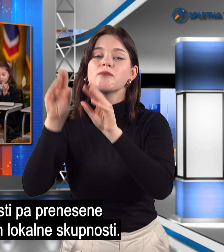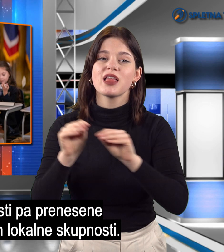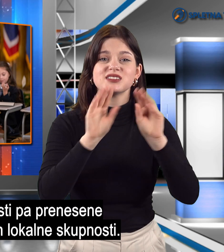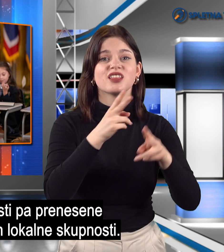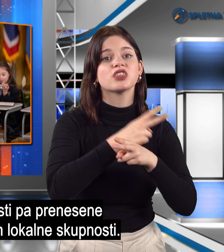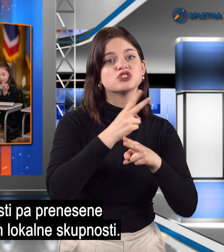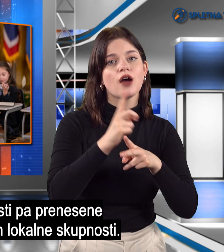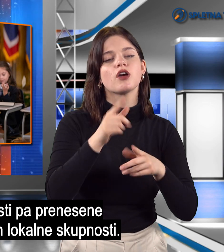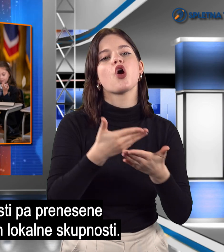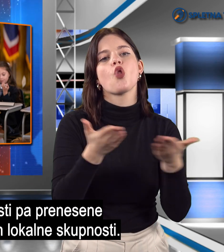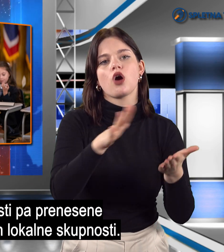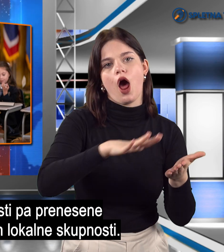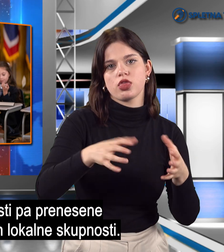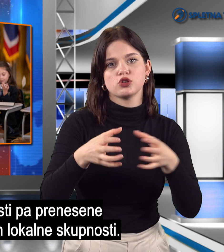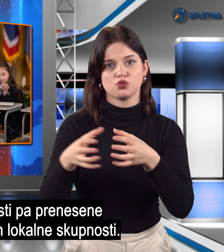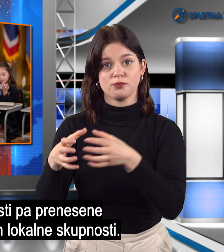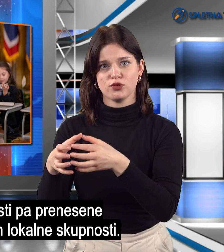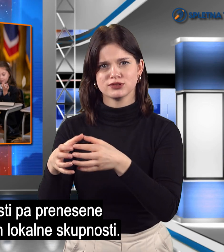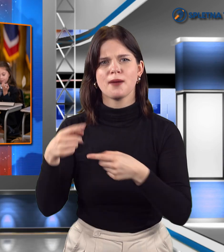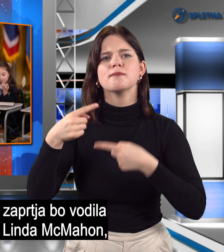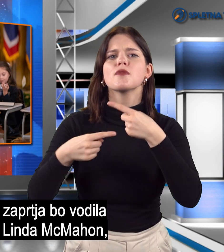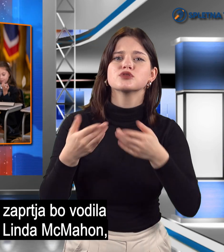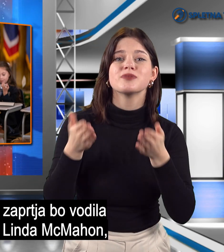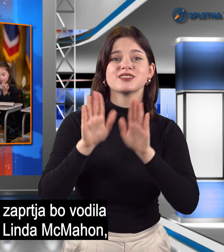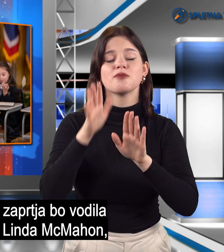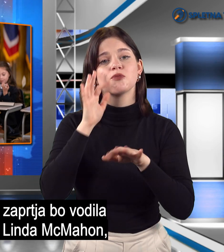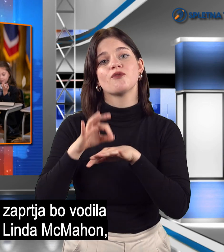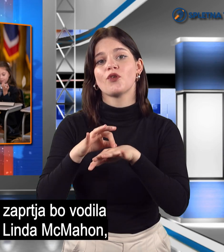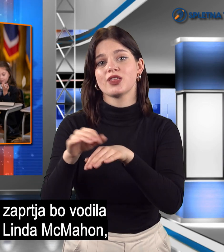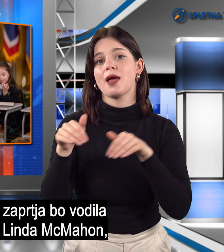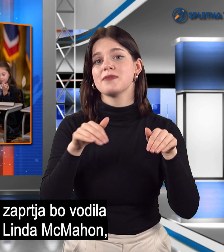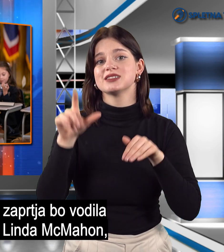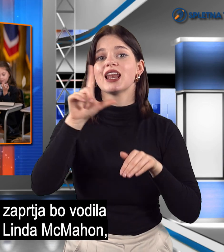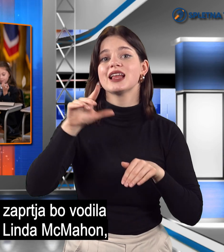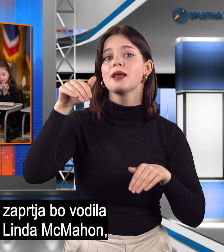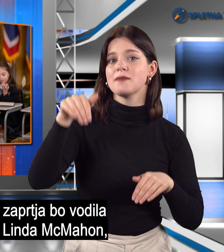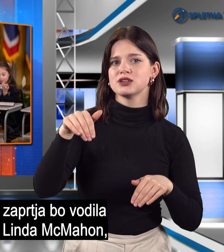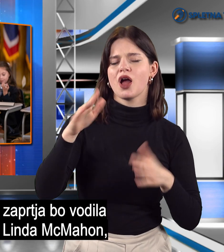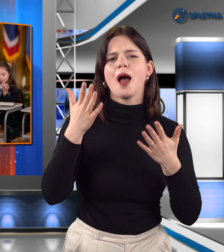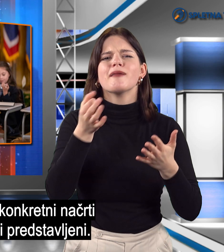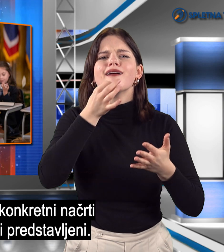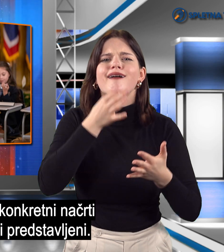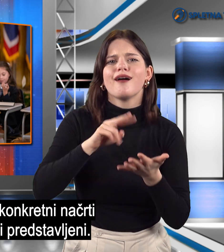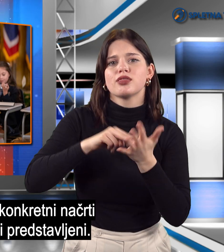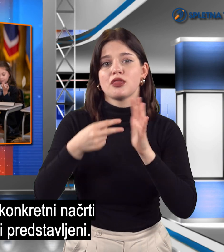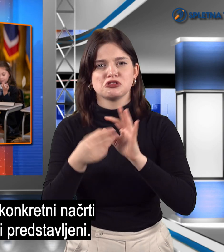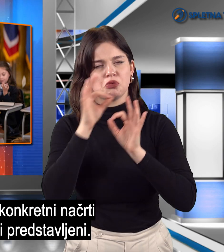je napovedal, da bo ministrstvo zaprto, pristojnosti pa prenesene na države in lokalne skupnosti.